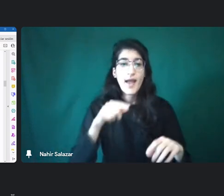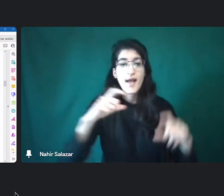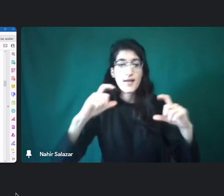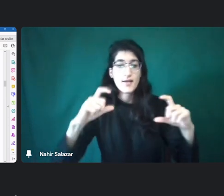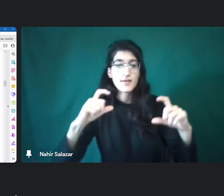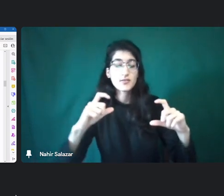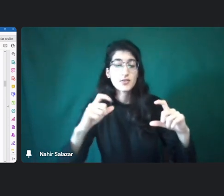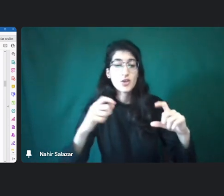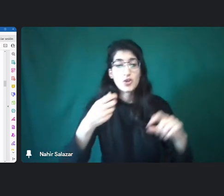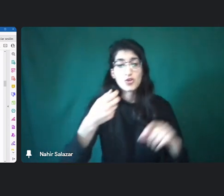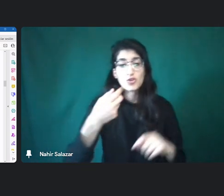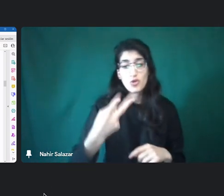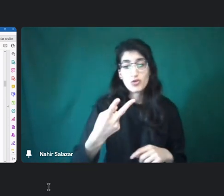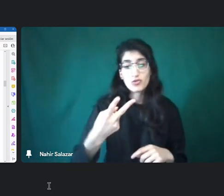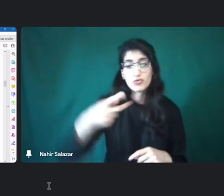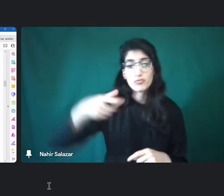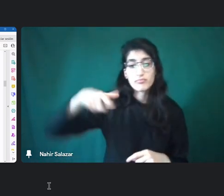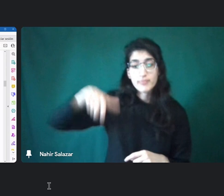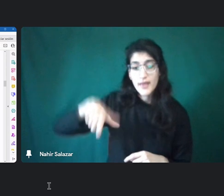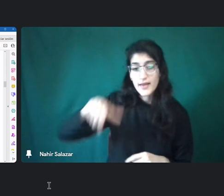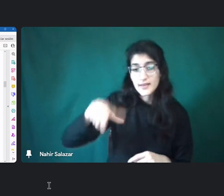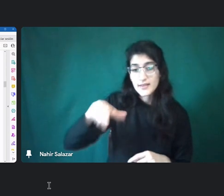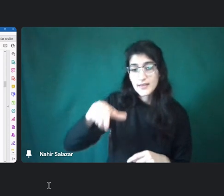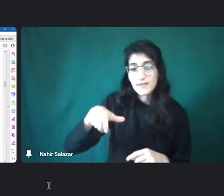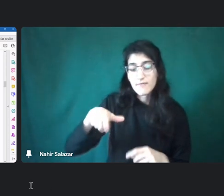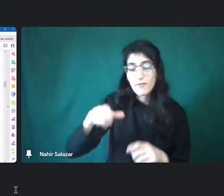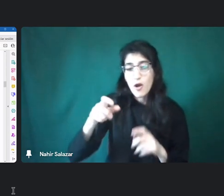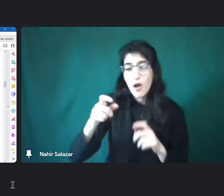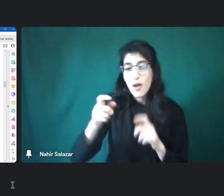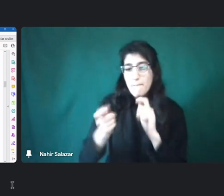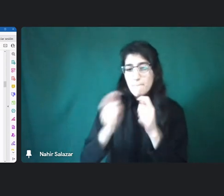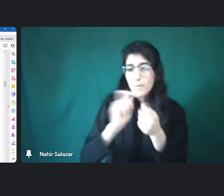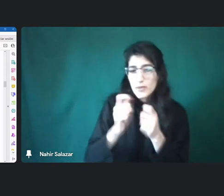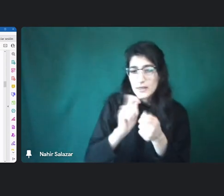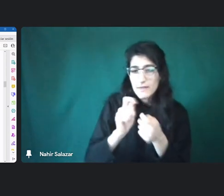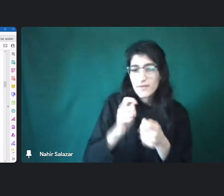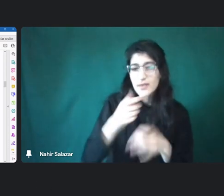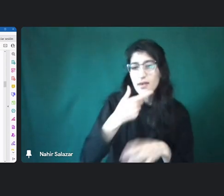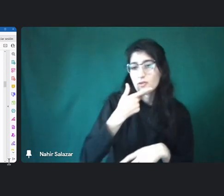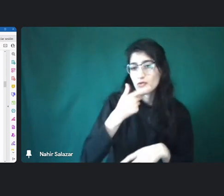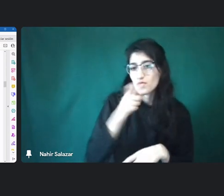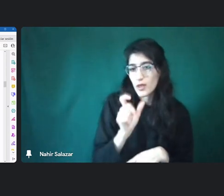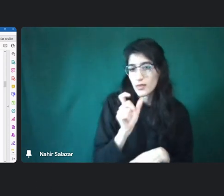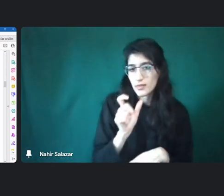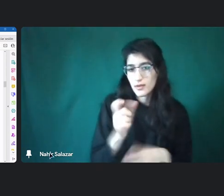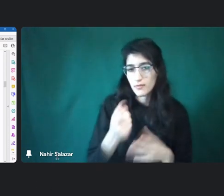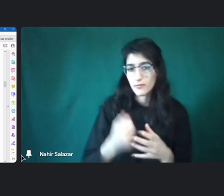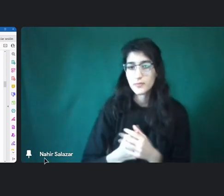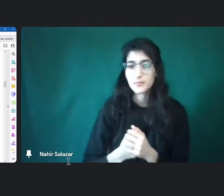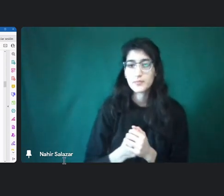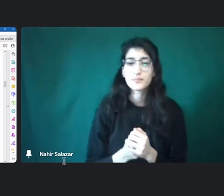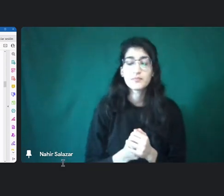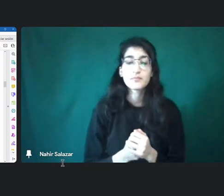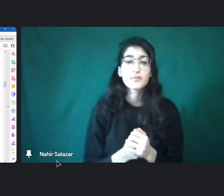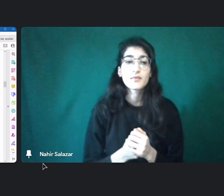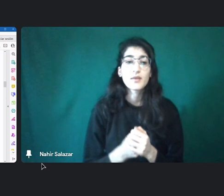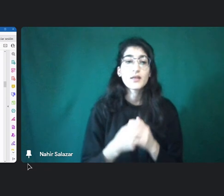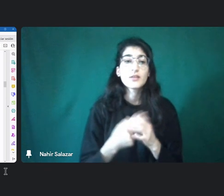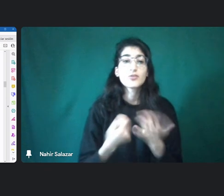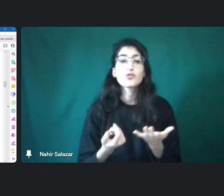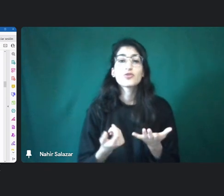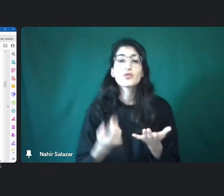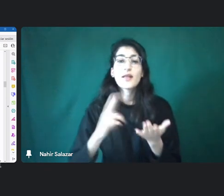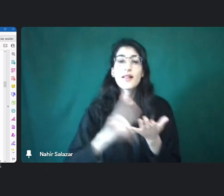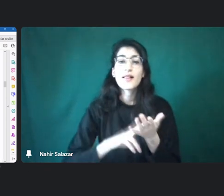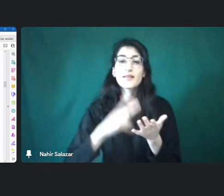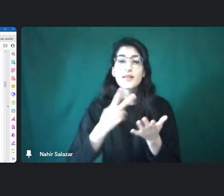modificando un sustantivo. Bien, ¿cómo les quedó la traducción? Vamos a ver acá. ¿Cómo les quedó si access